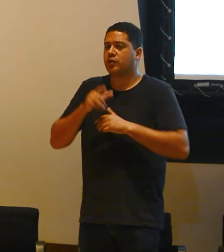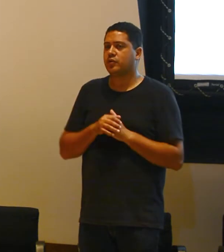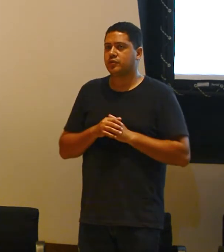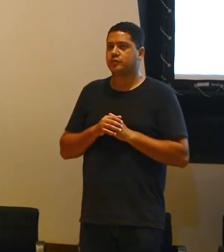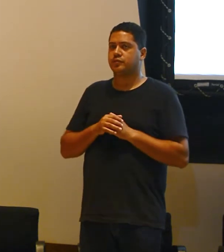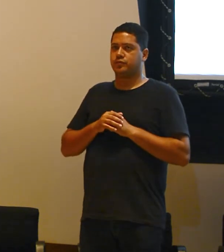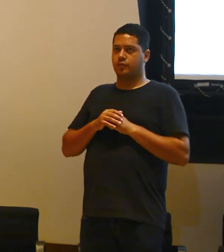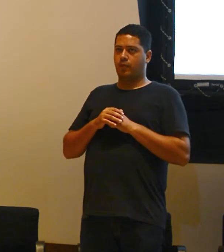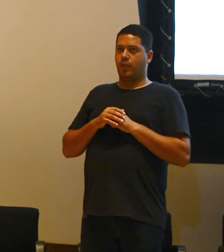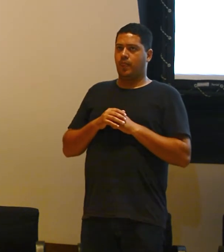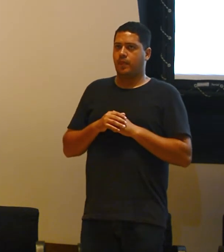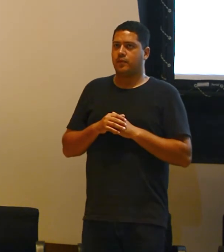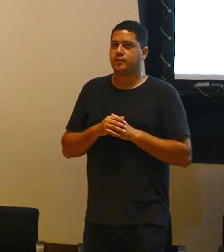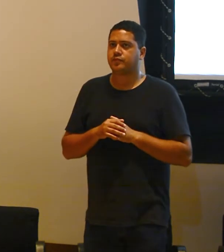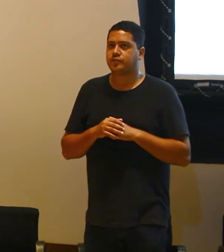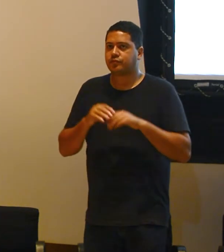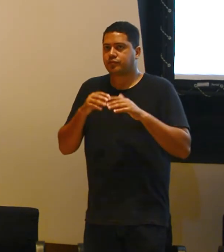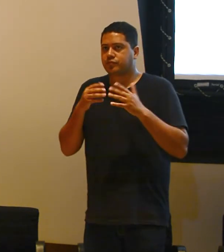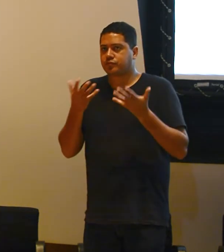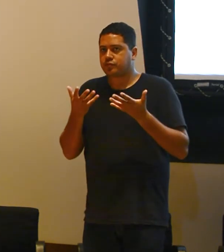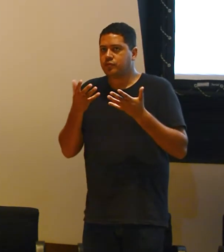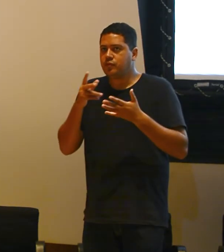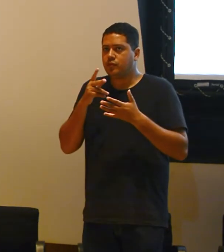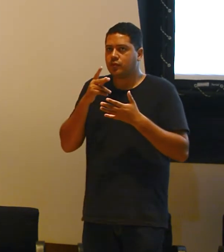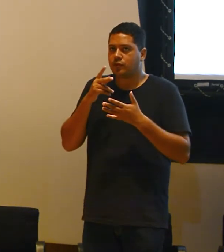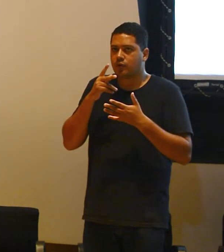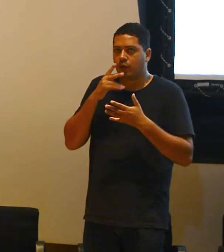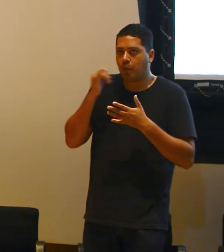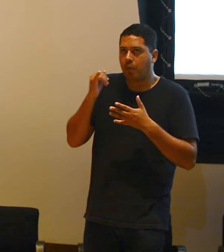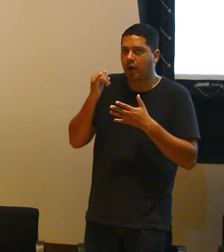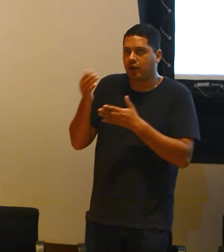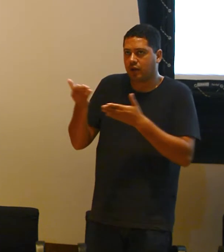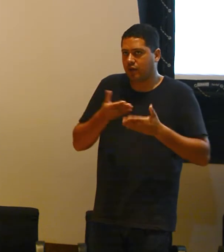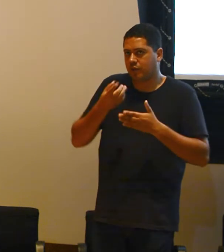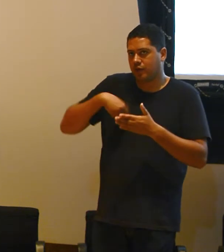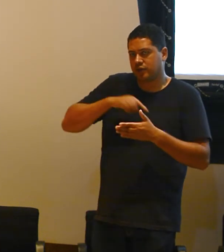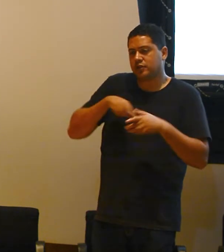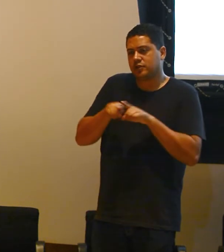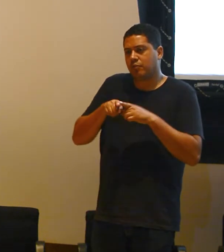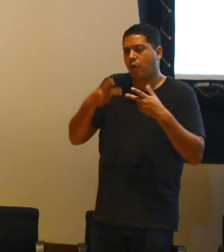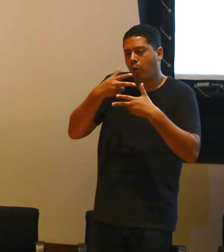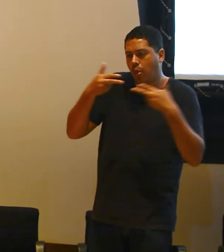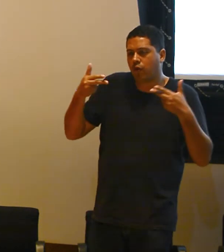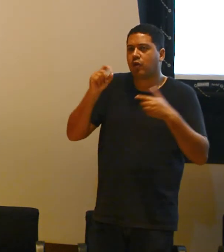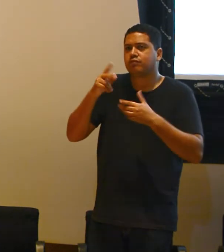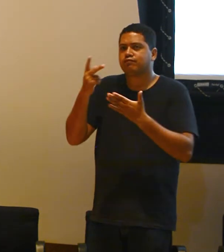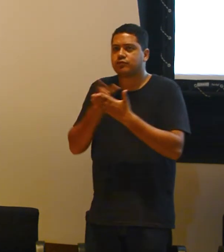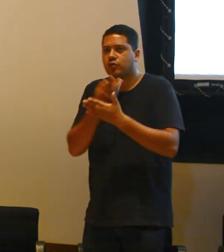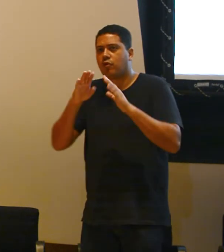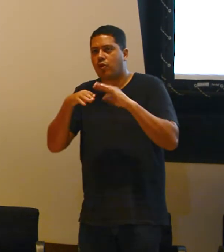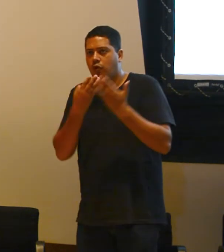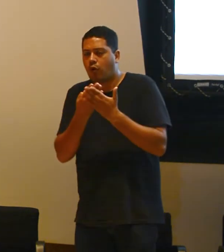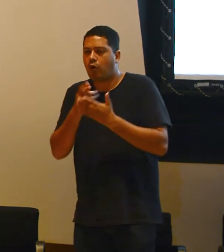Então, os pais trazem sempre pra gente essas novidades sobre a criança, o que aconteceu na escola, o que